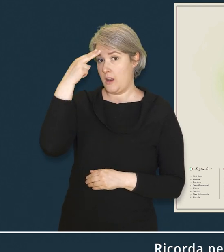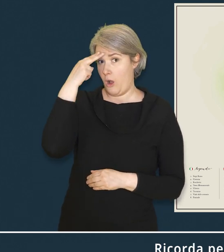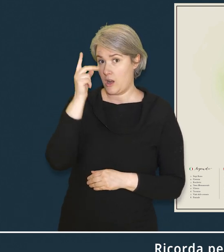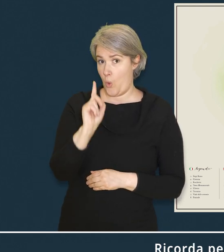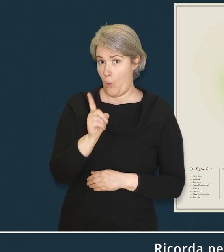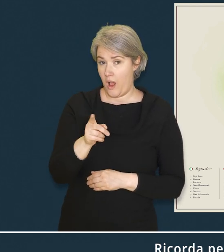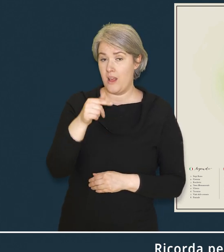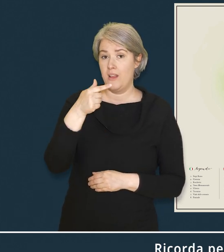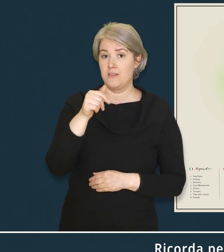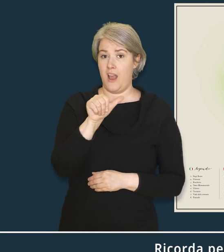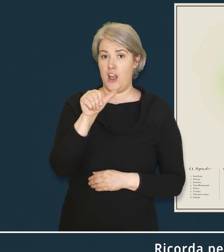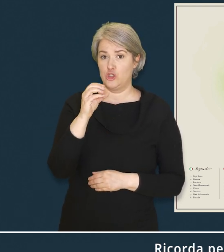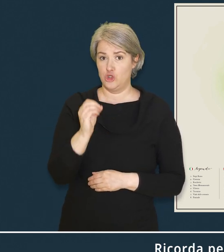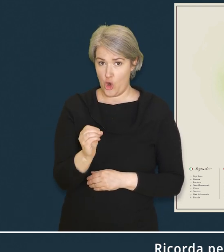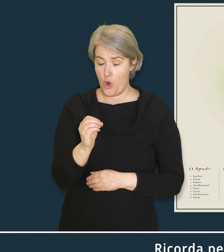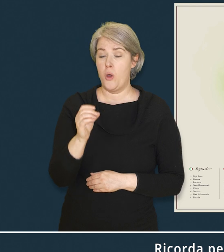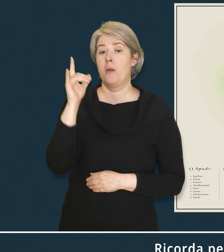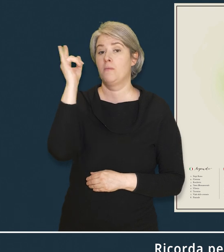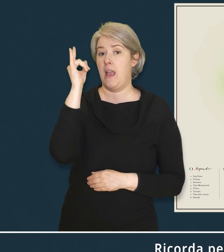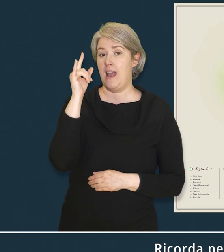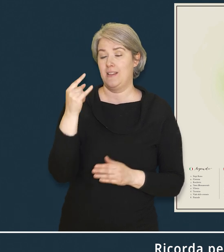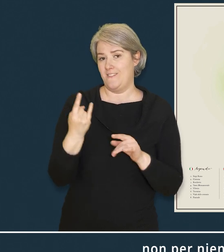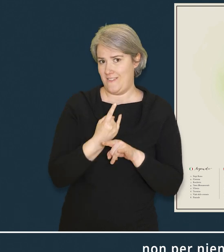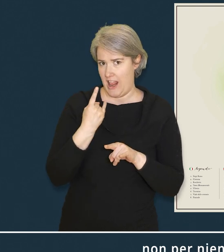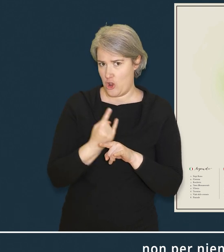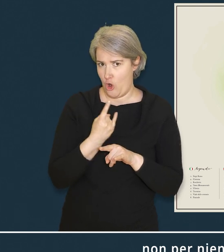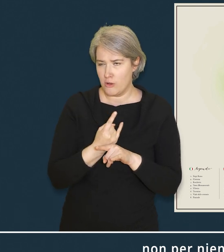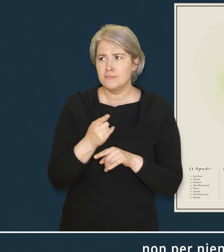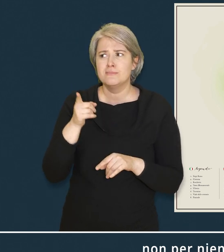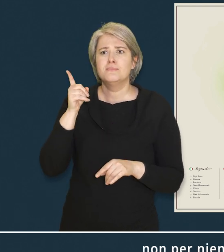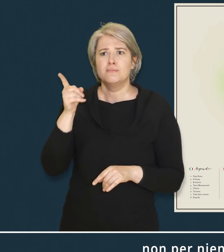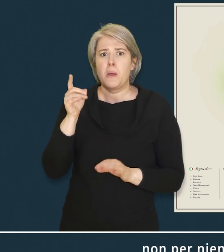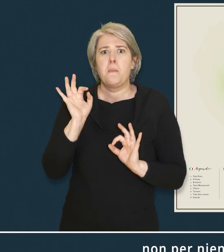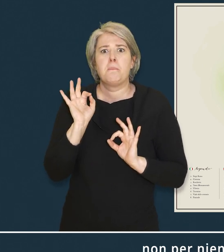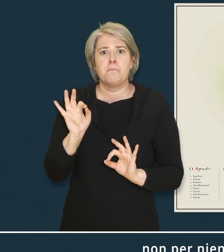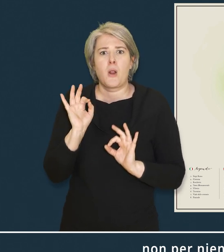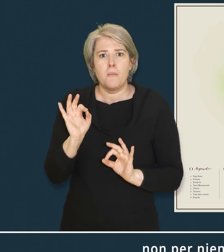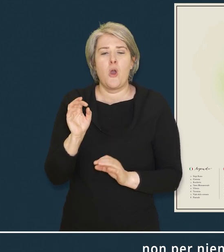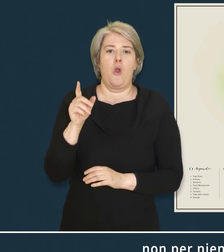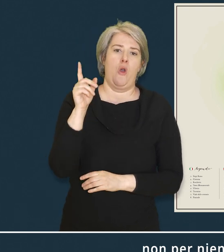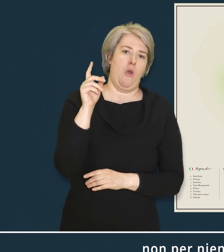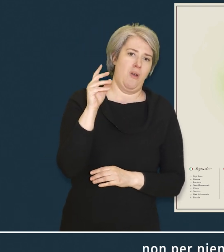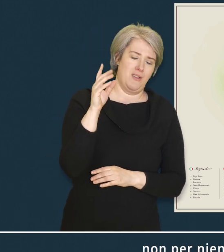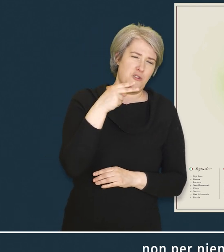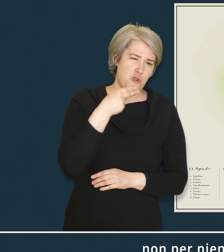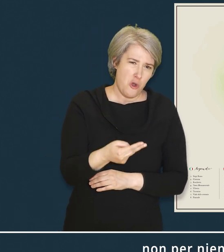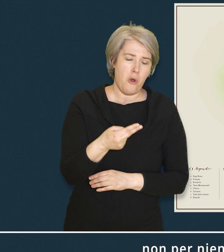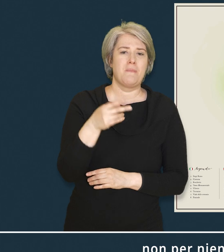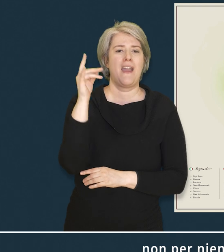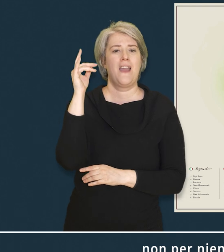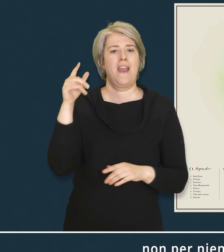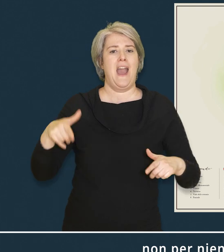Ricorda però che il tasso è una pianta velenosa. Non per niente è noto anche come albero della morte.